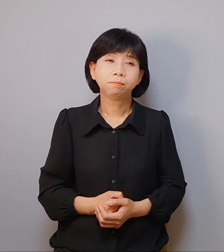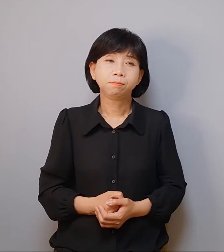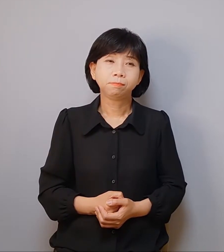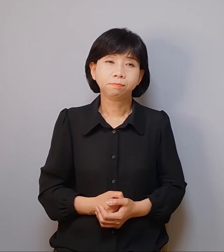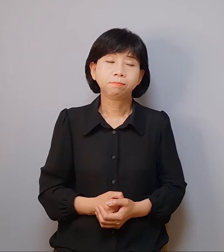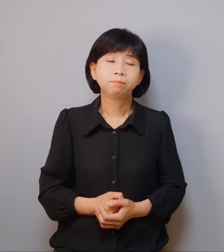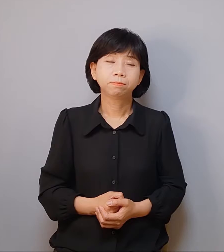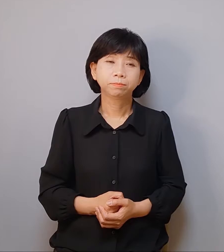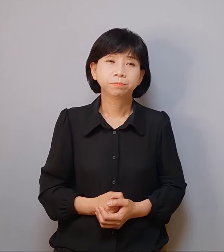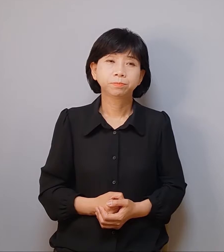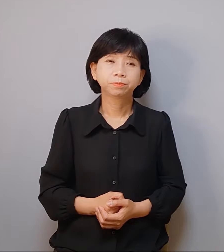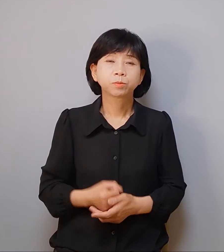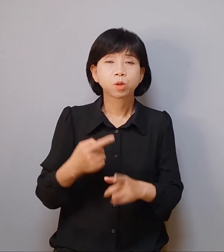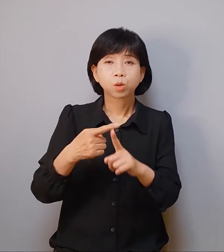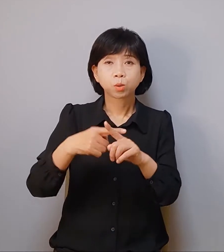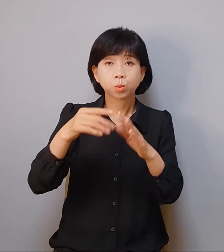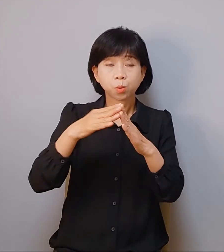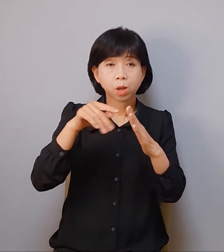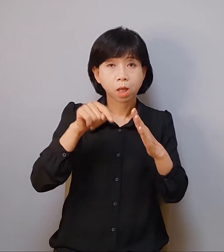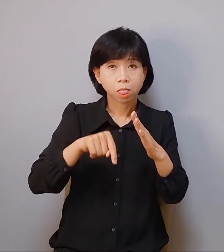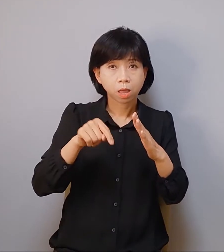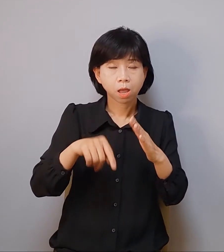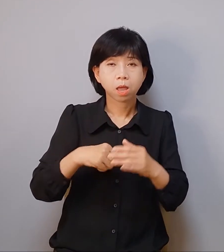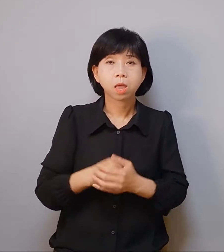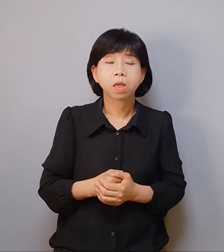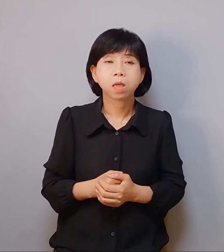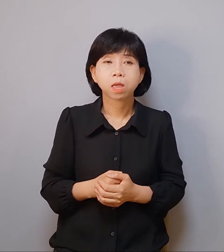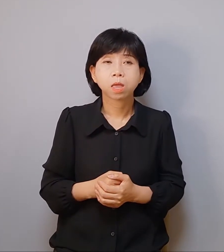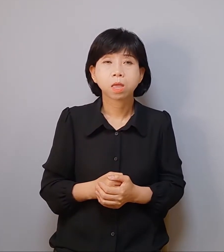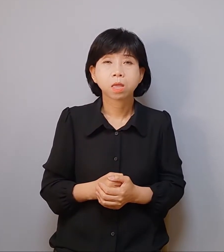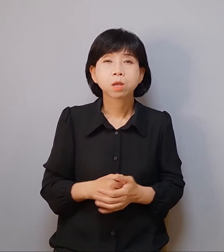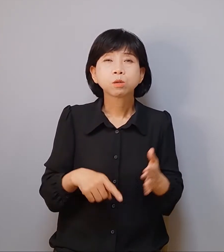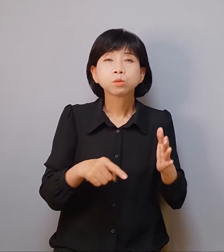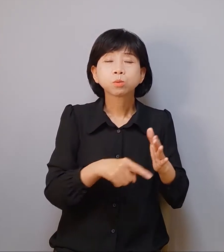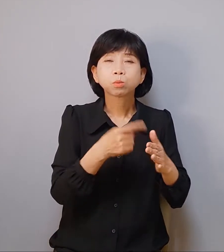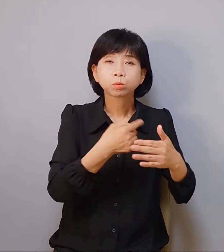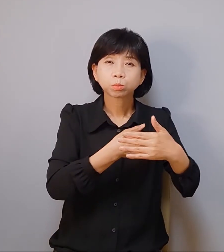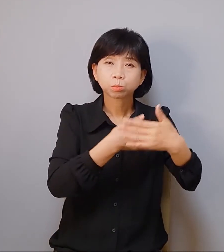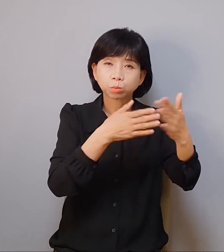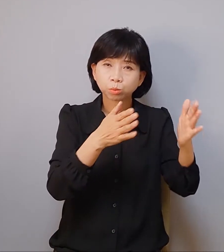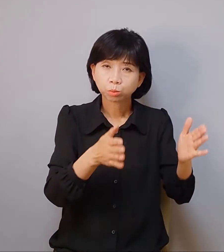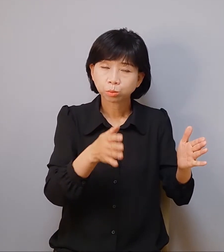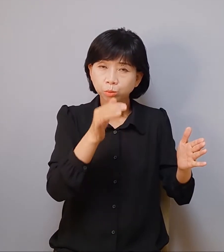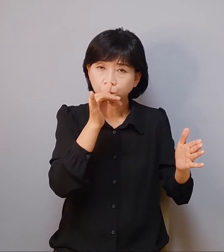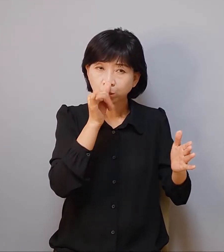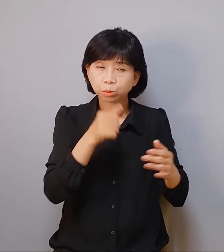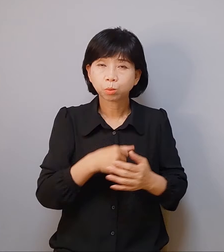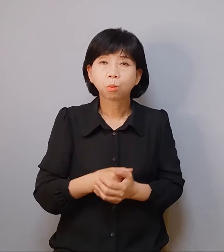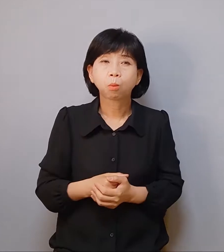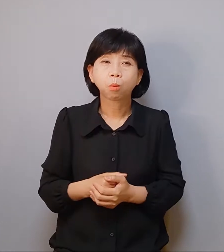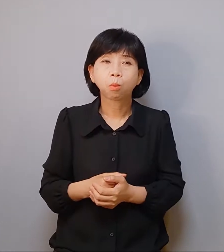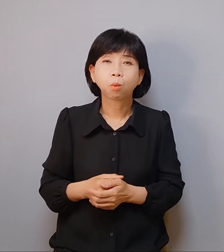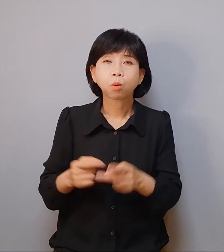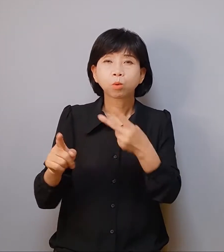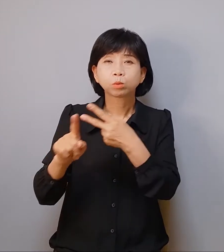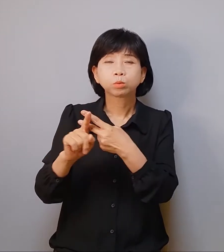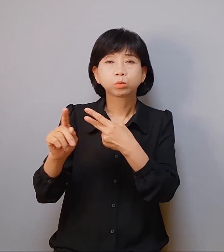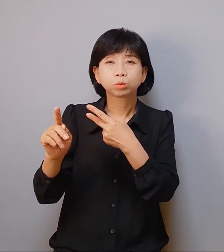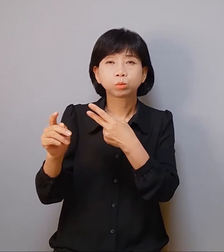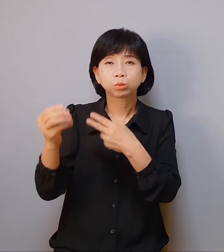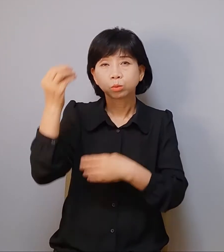네, 저희 교회는 이제 유초등부가 있고 중고등부가 있고 우리 저 뒤에 앉아 있는 우리 청년부가